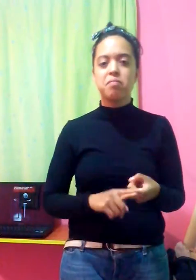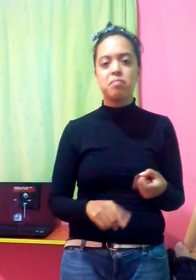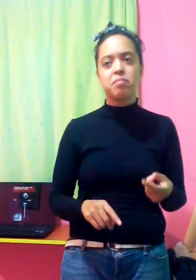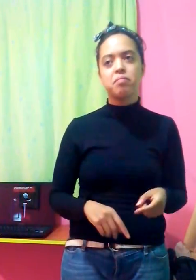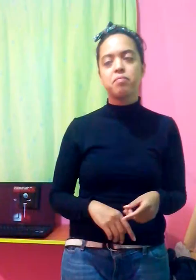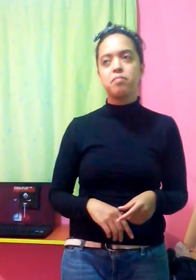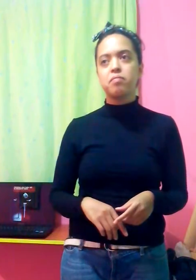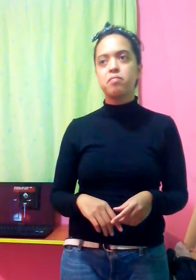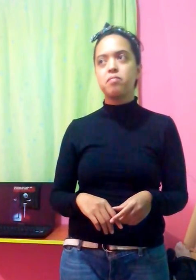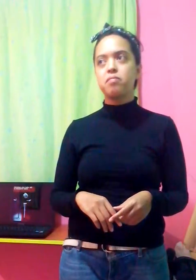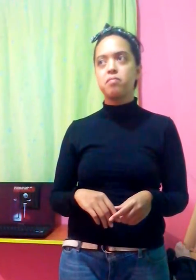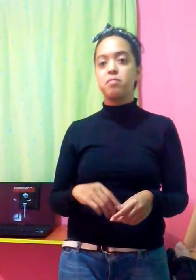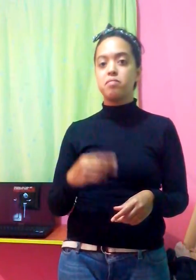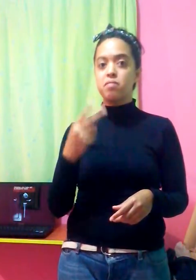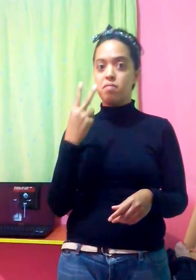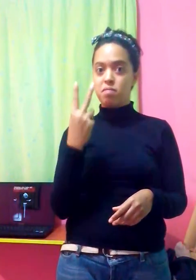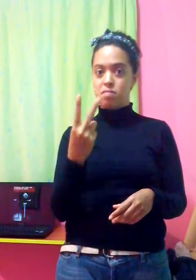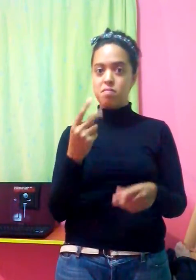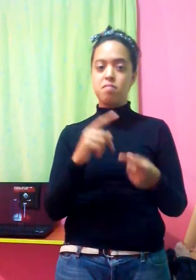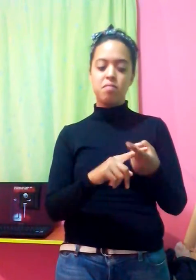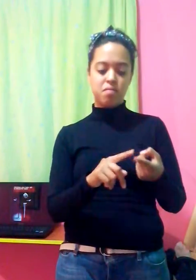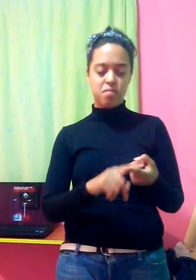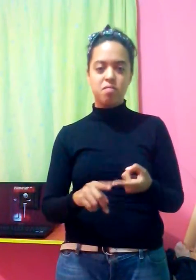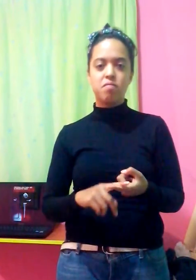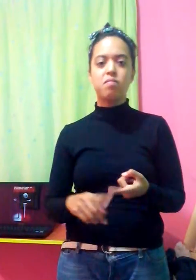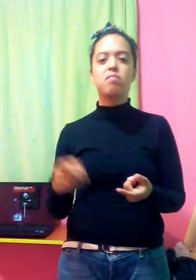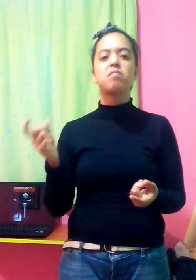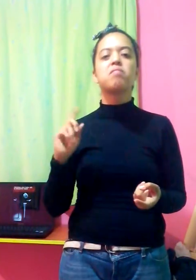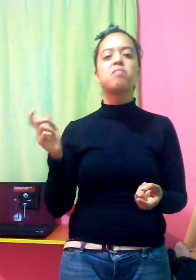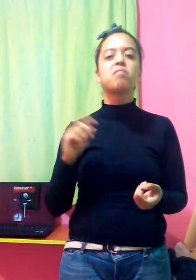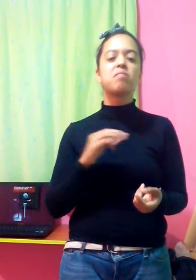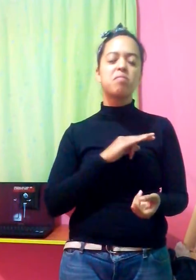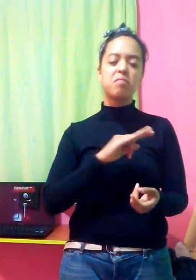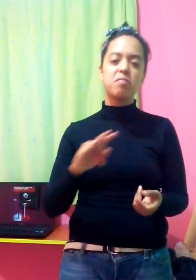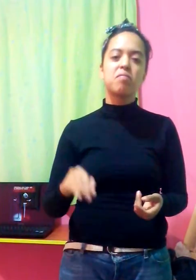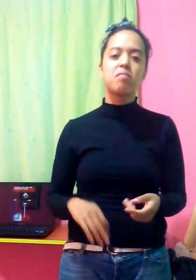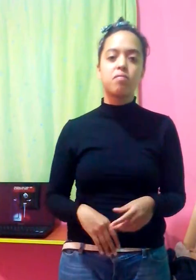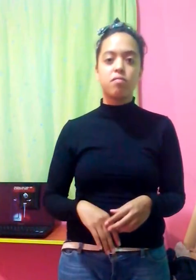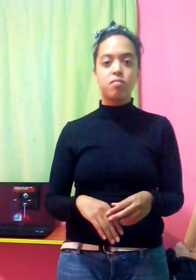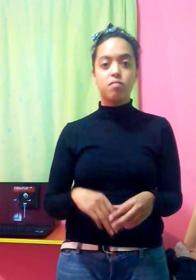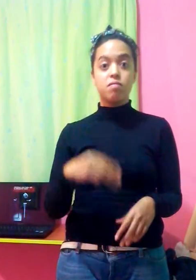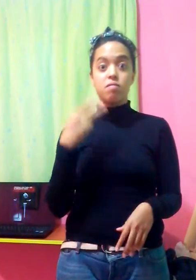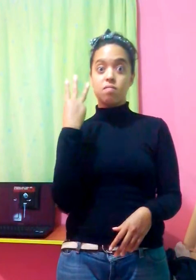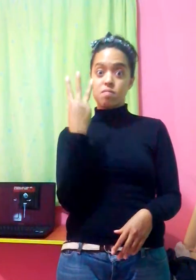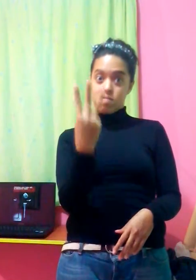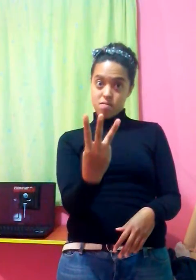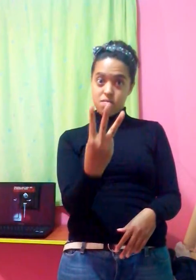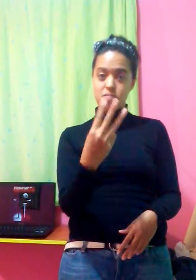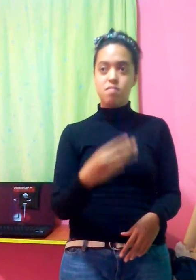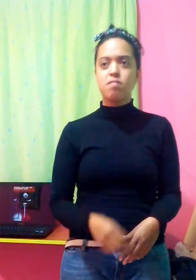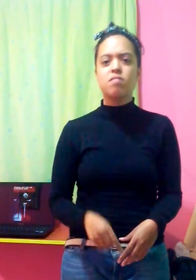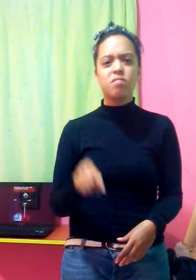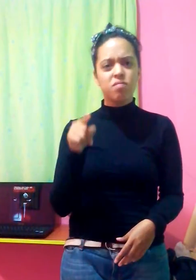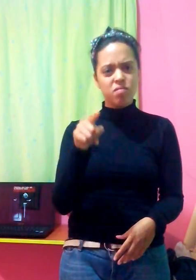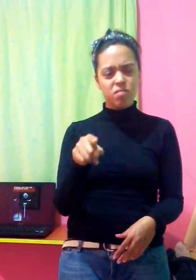Llevo dos diferencias. ¿Cuántas faltan? Ahora está entendiendo a ese santo, señor. Ahora